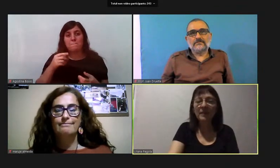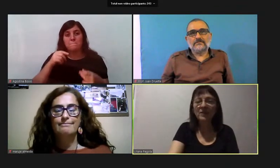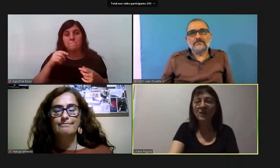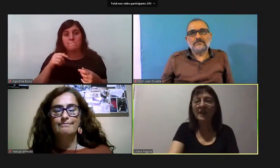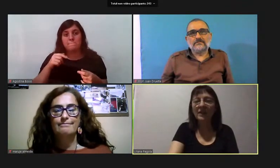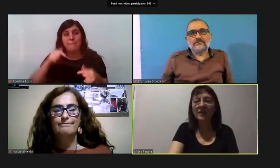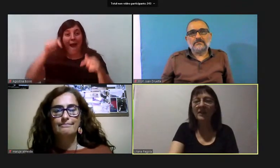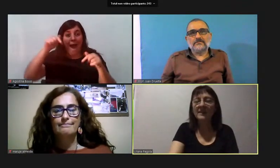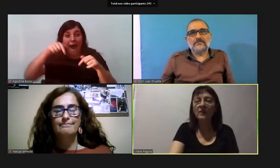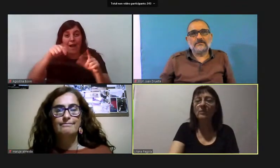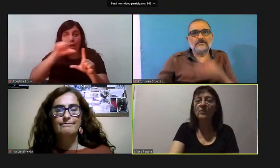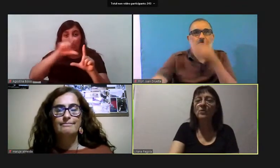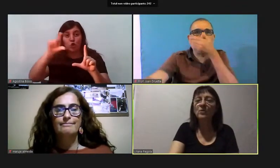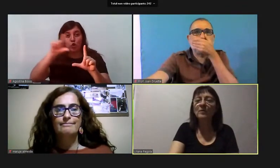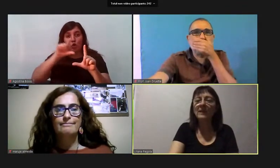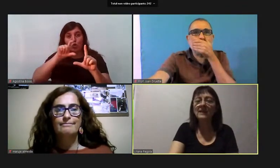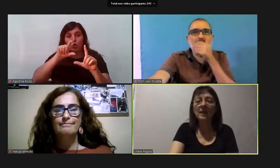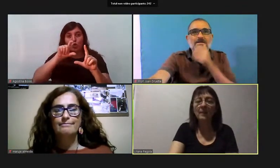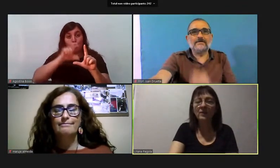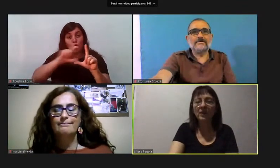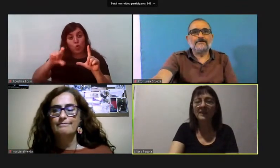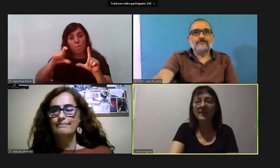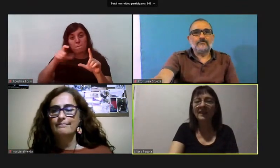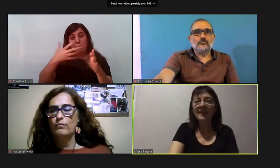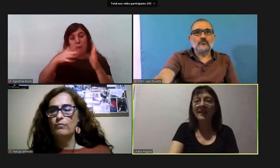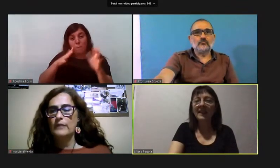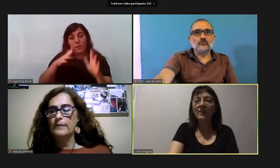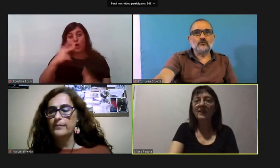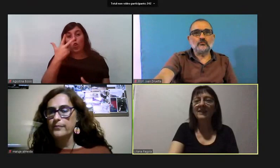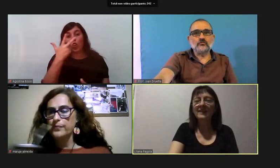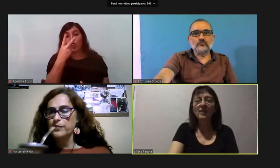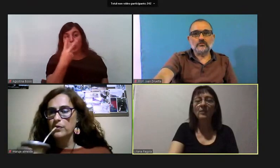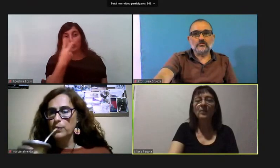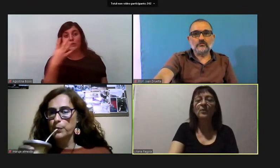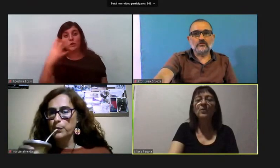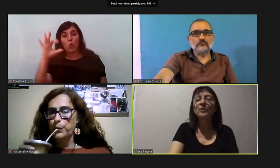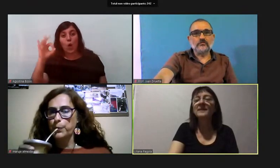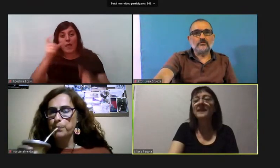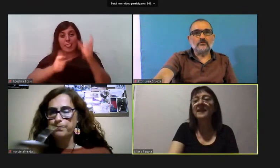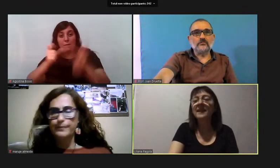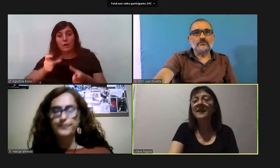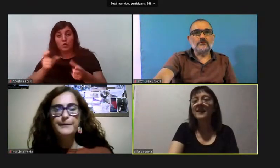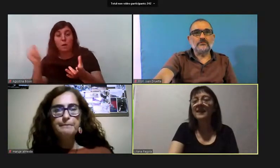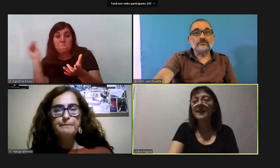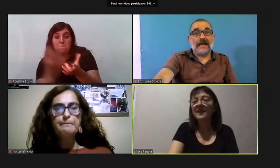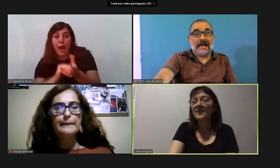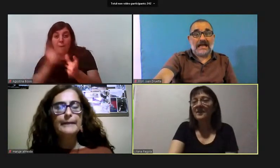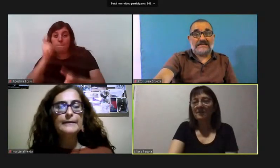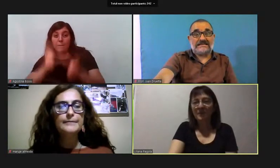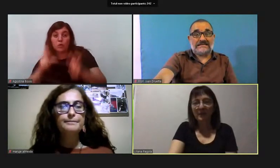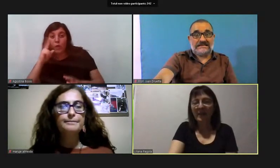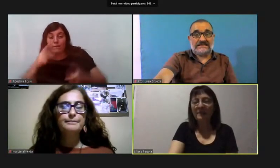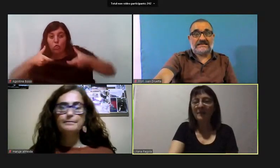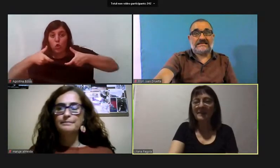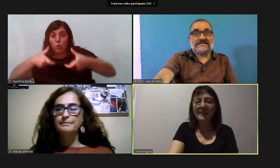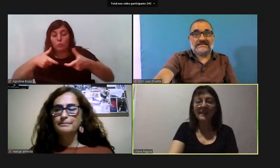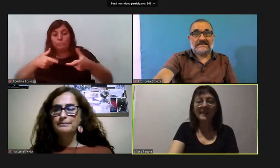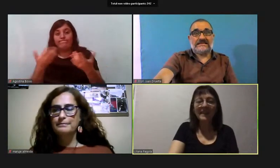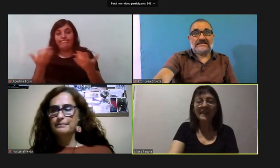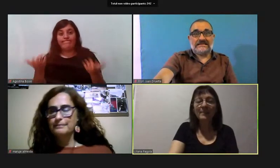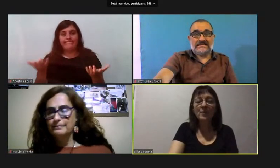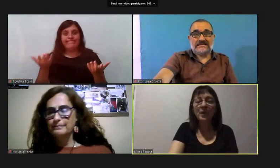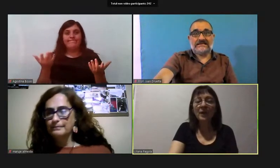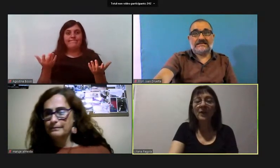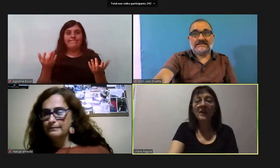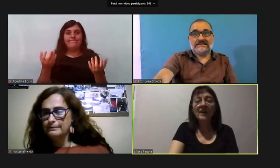pico de personas que nos están siguiendo por Zoom, más allá de las personas que nos están siguiendo por YouTube, así que, bueno, nada, me parece que